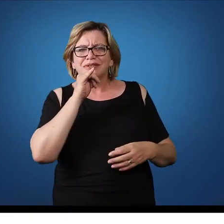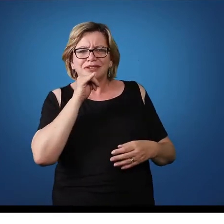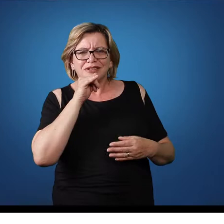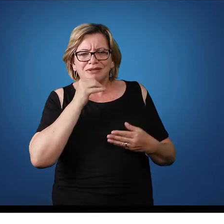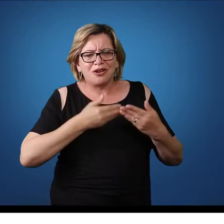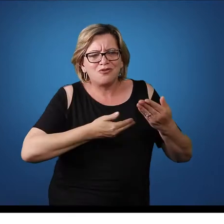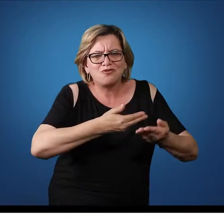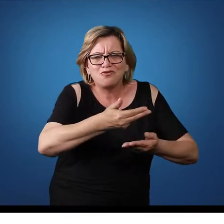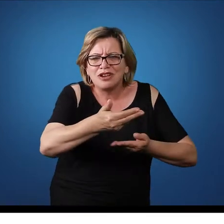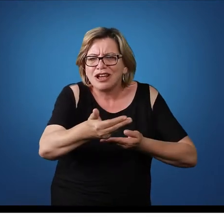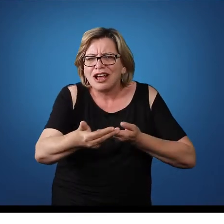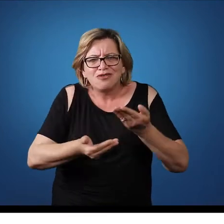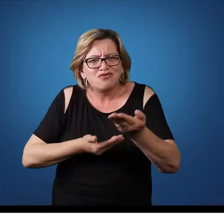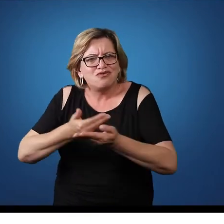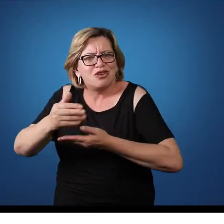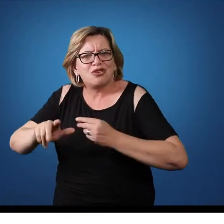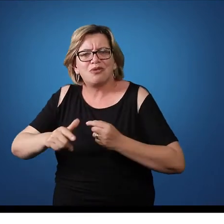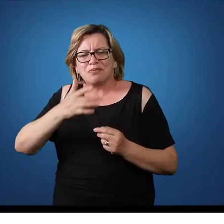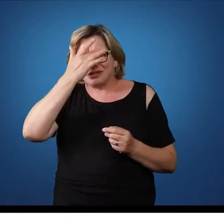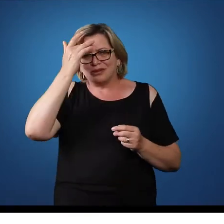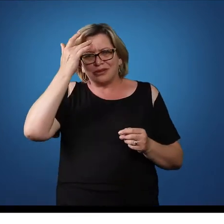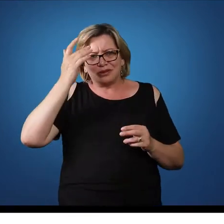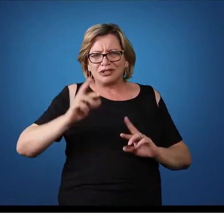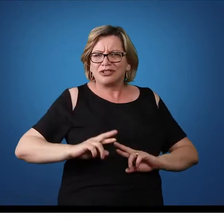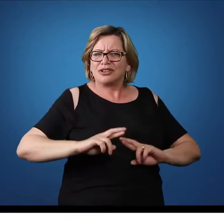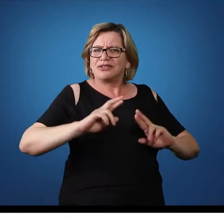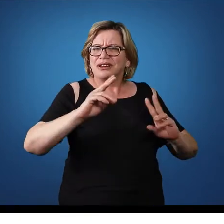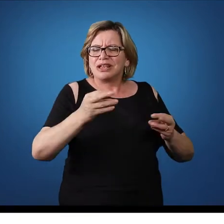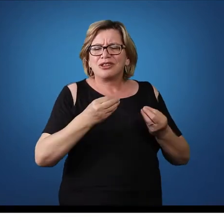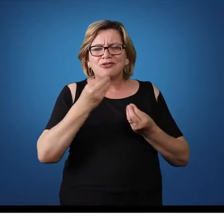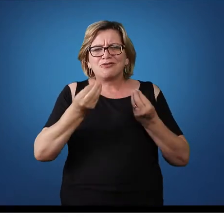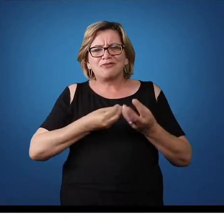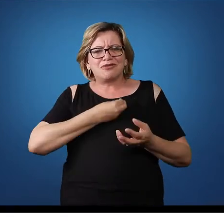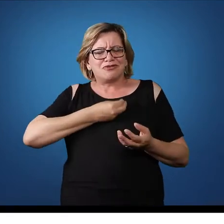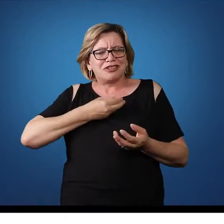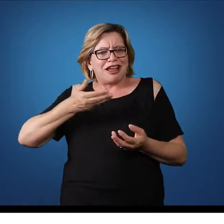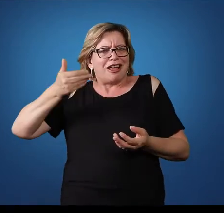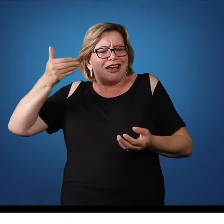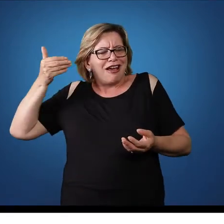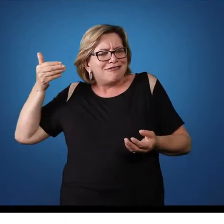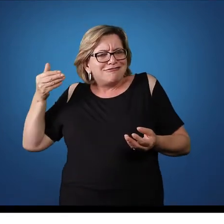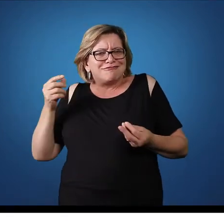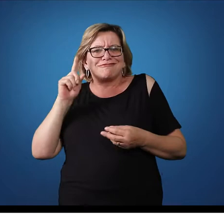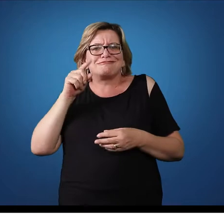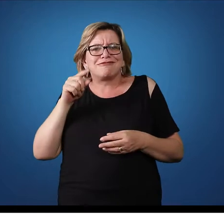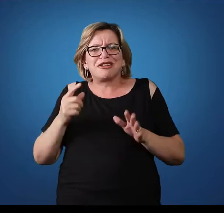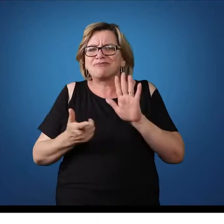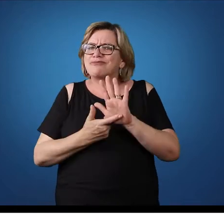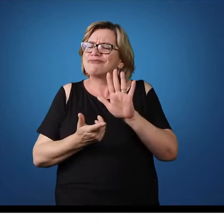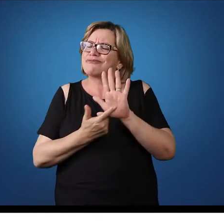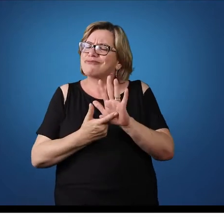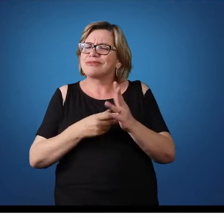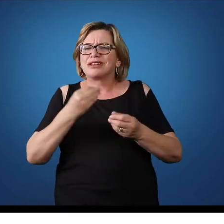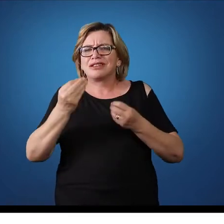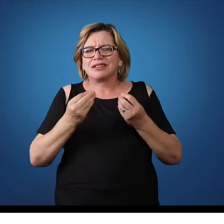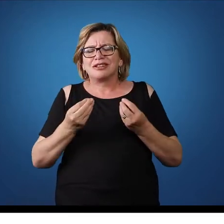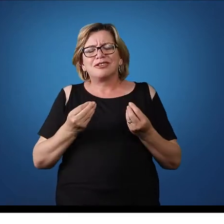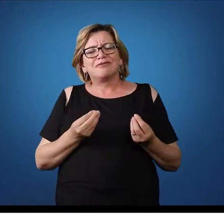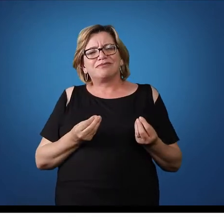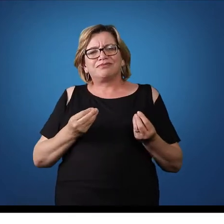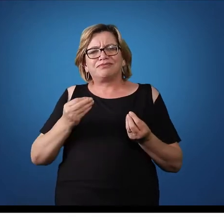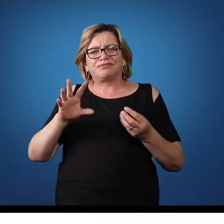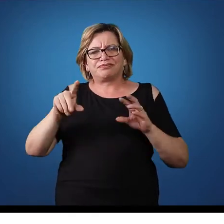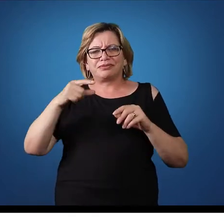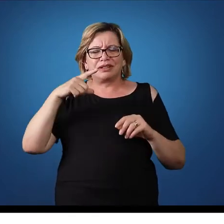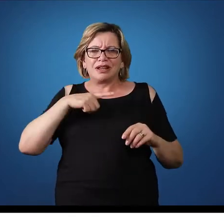conviver com o diferente, por exemplo, como era a vida em um certo momento, em um certo país no passado e assim por diante.